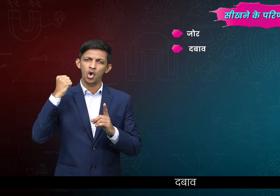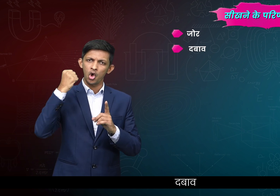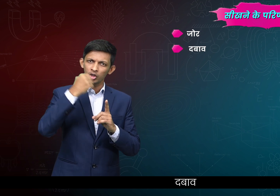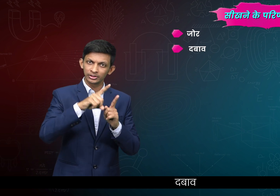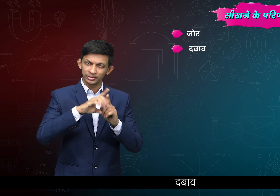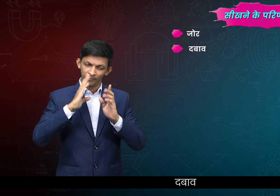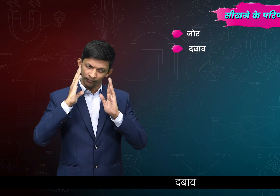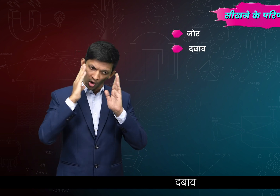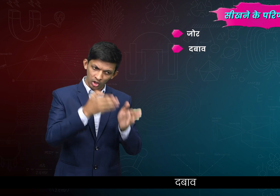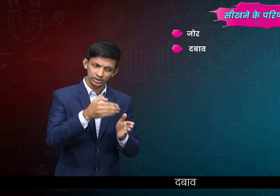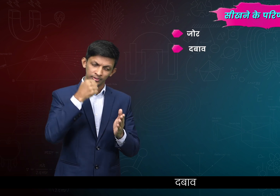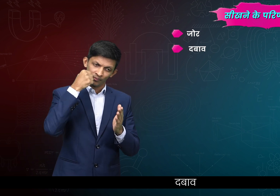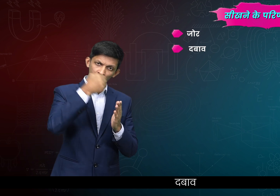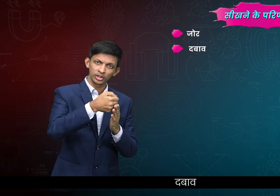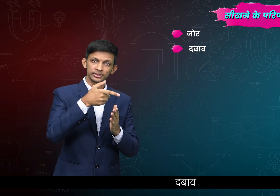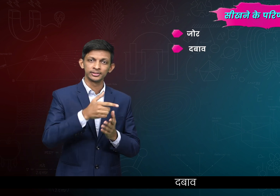दबाव,